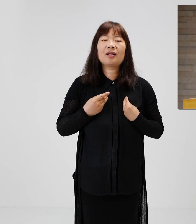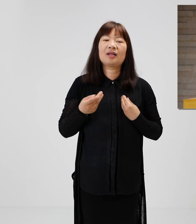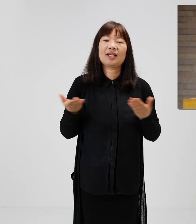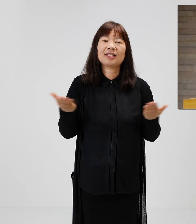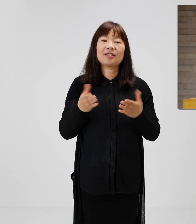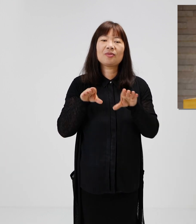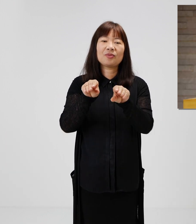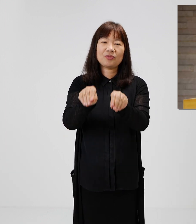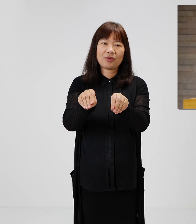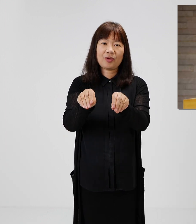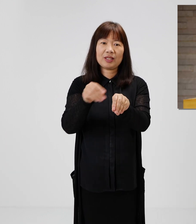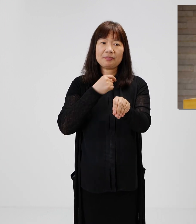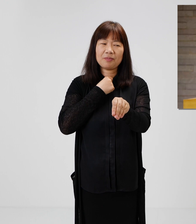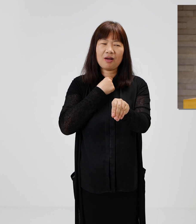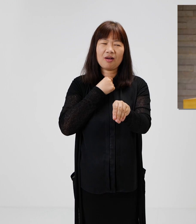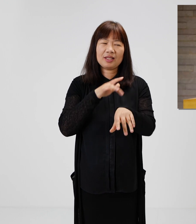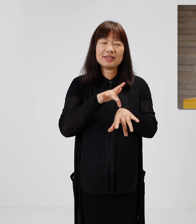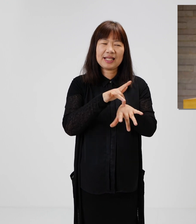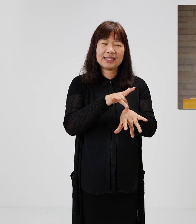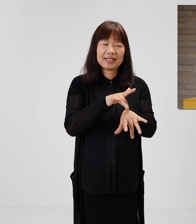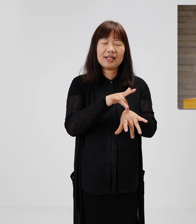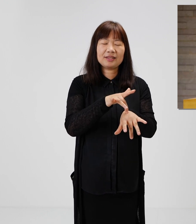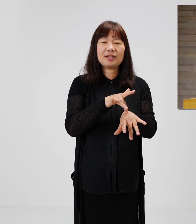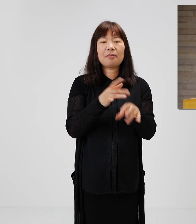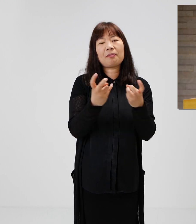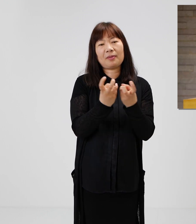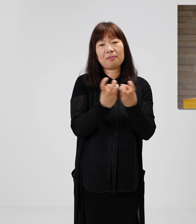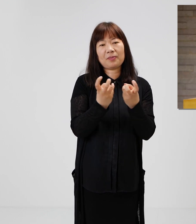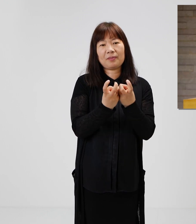중단시키는 게 사탄의 전략이에요.